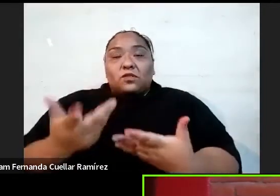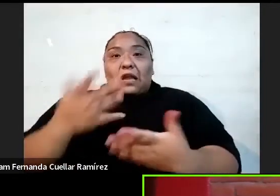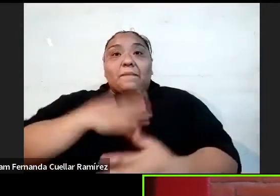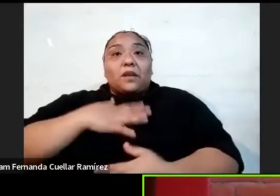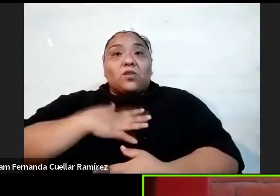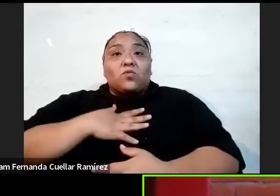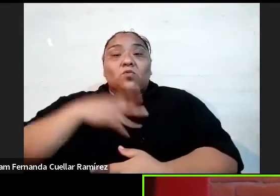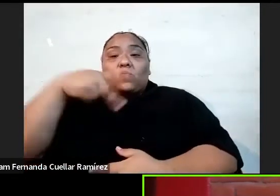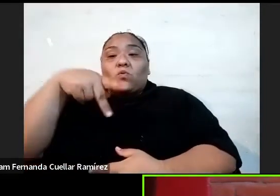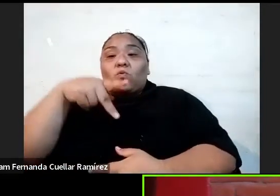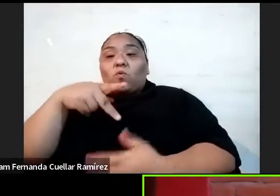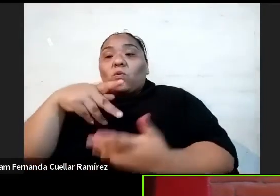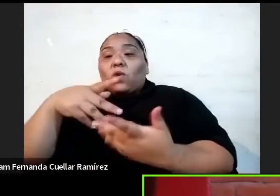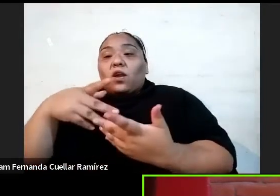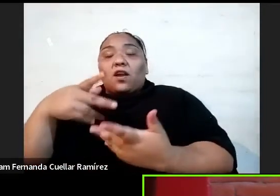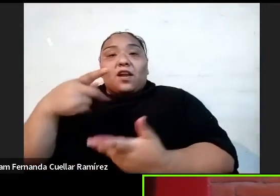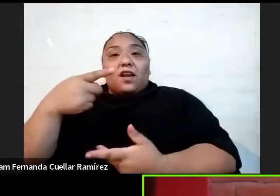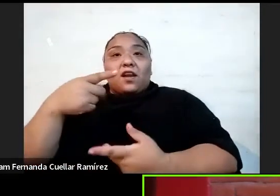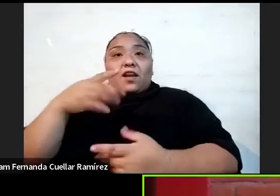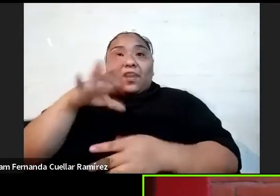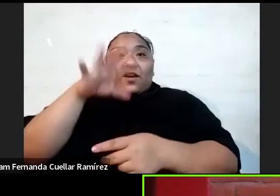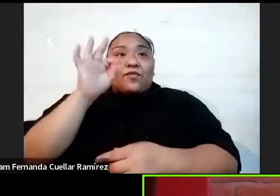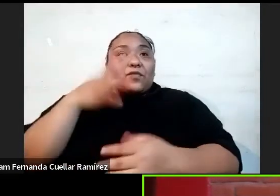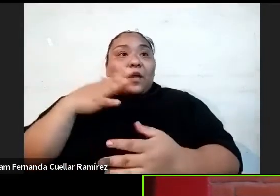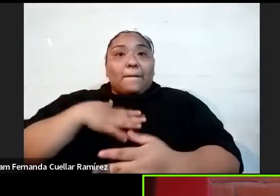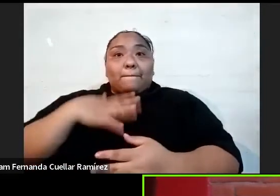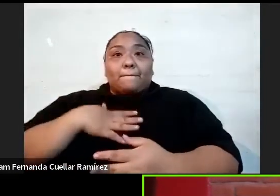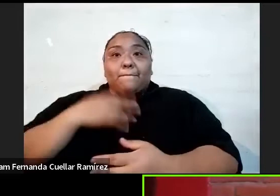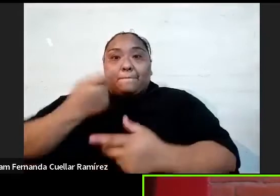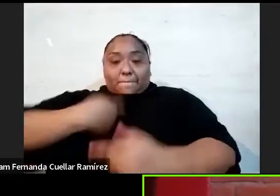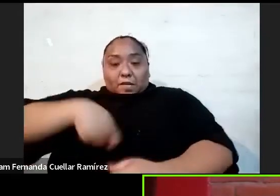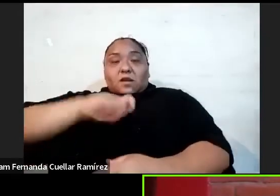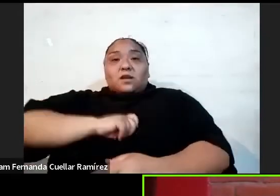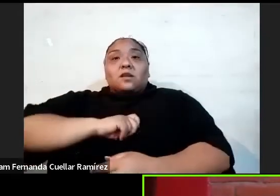identidad como persona trans no binaria.